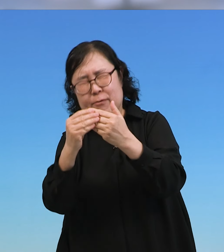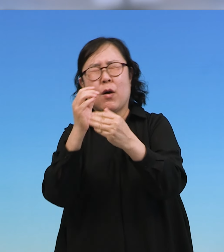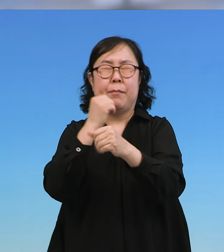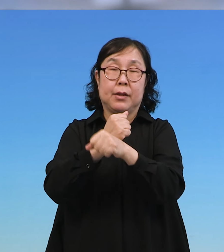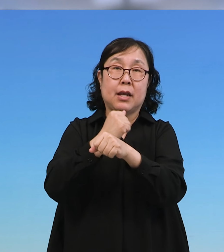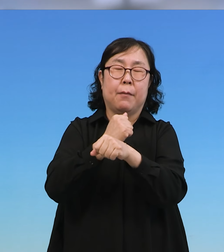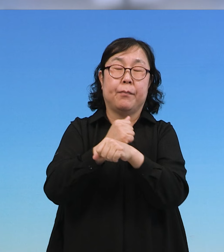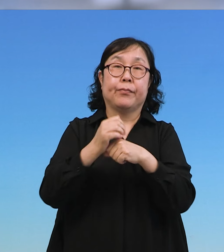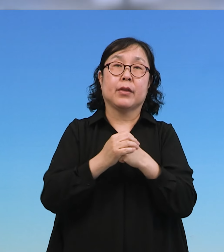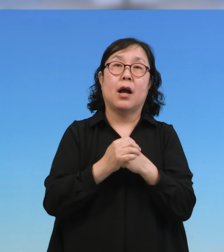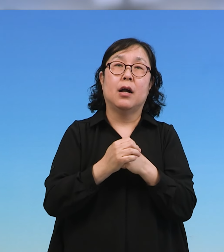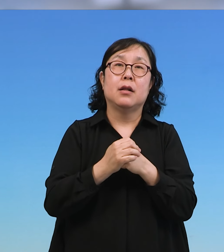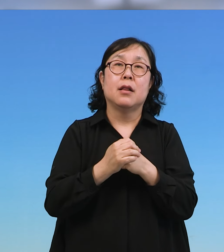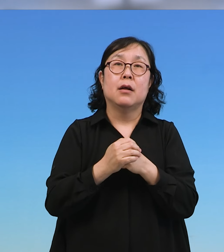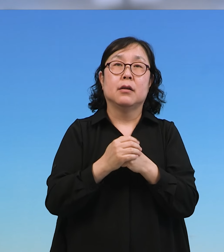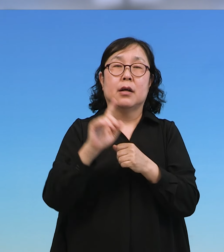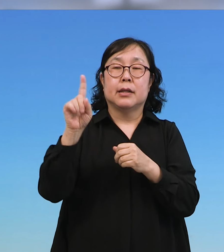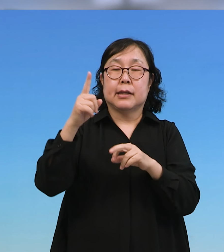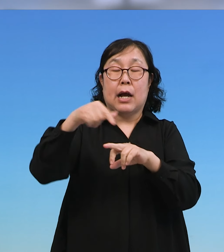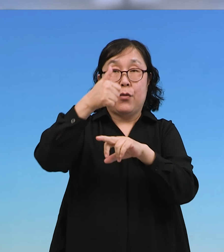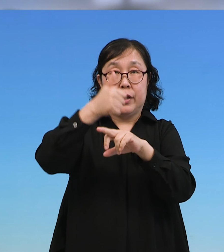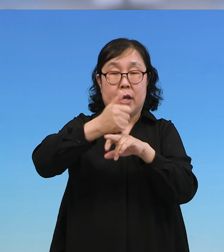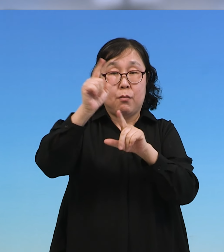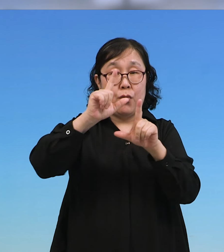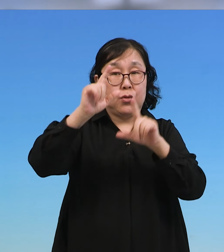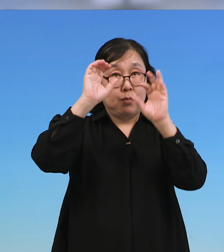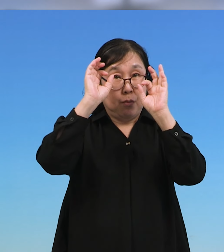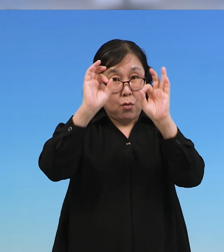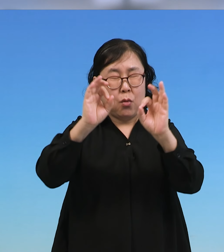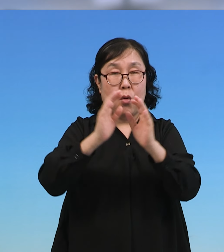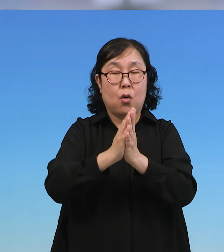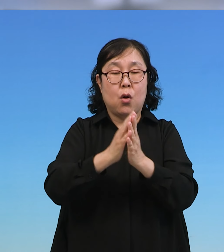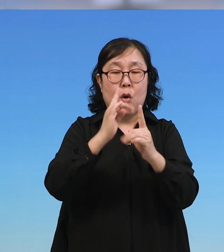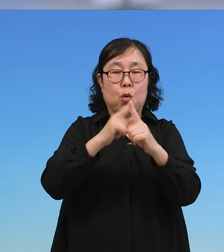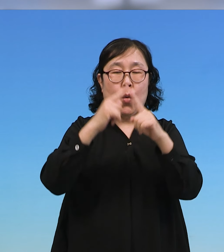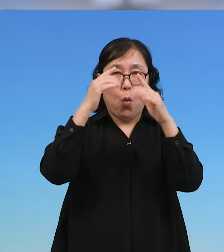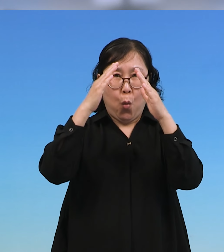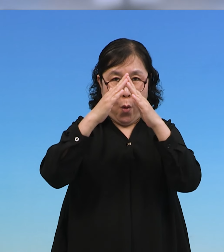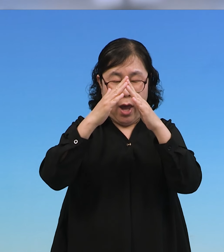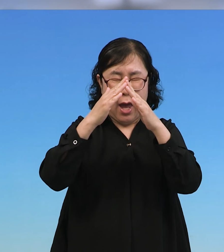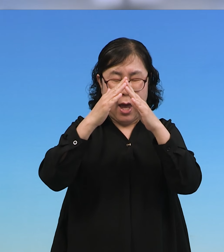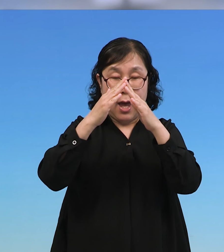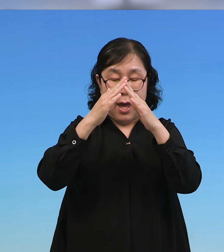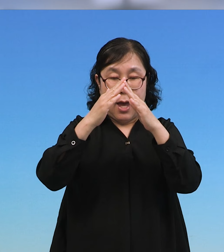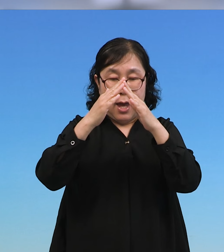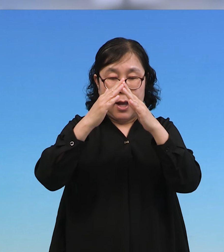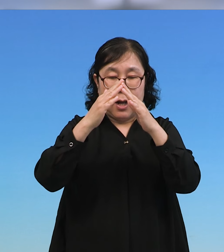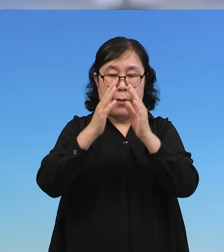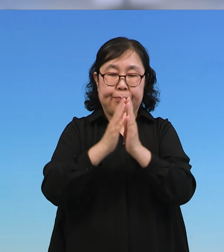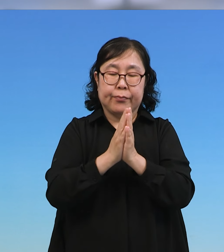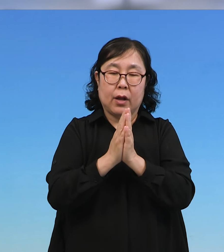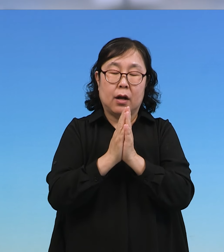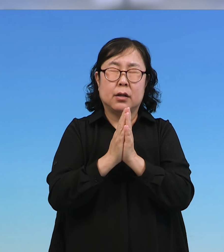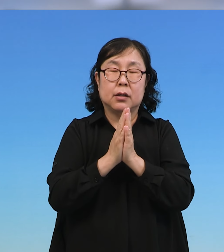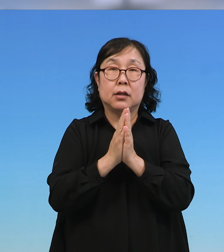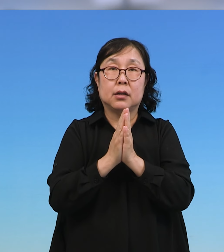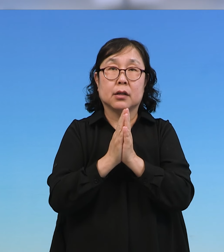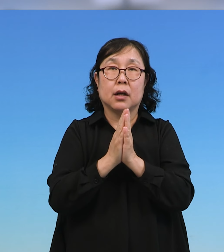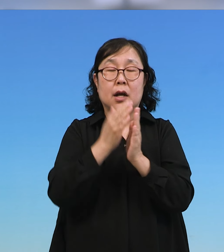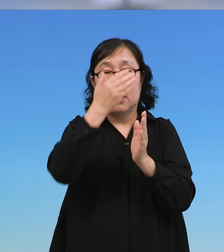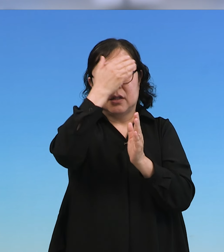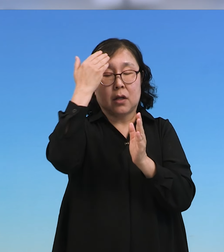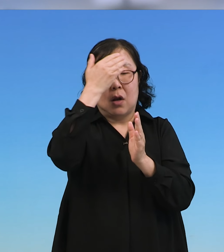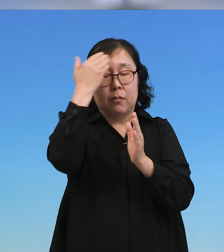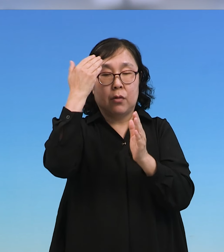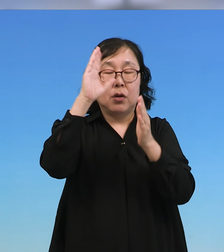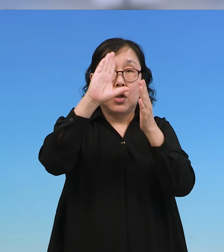모습을 보면서 참 교회란 데가 뭐 젊을 때 뭐 신앙 갖기가 쉽지가 않잖아요. 젊을 때